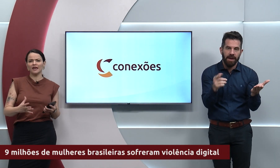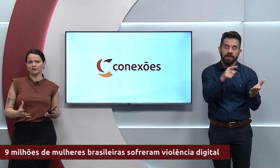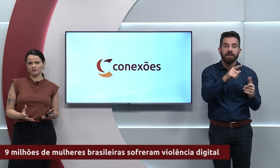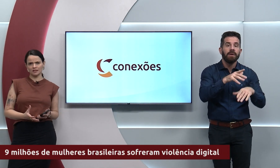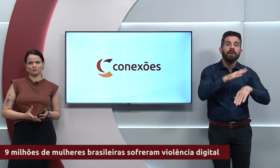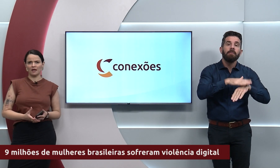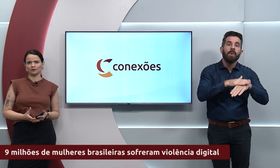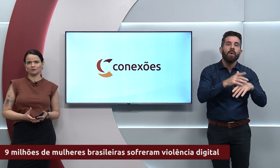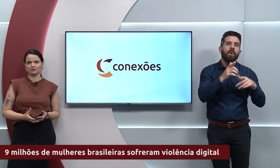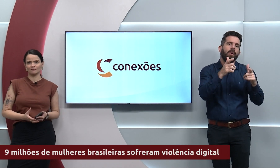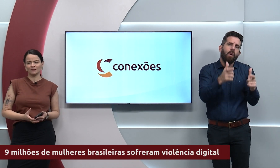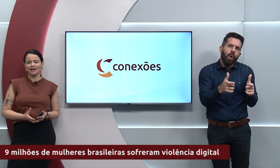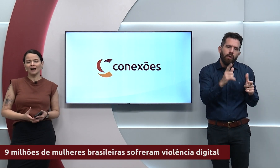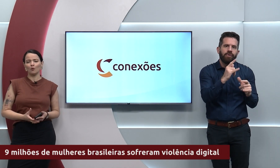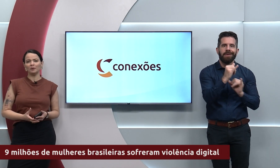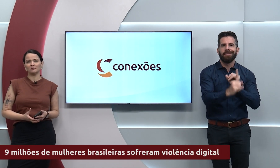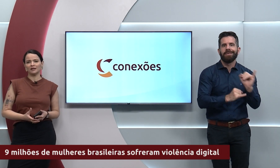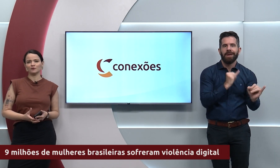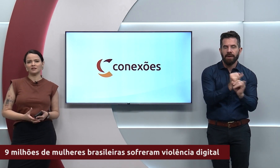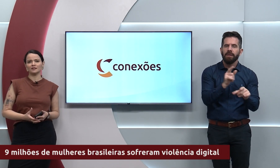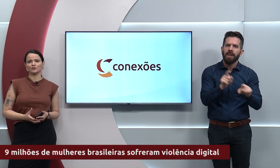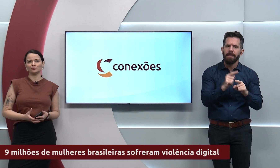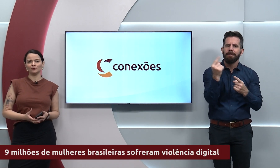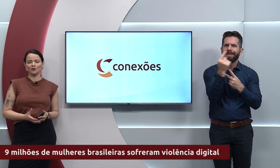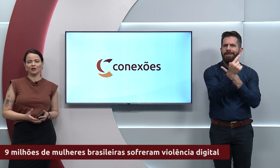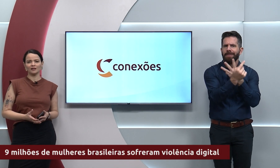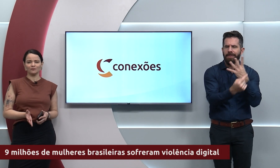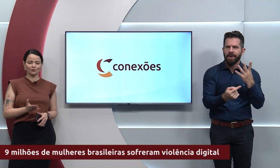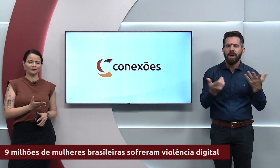em diversos aspectos. Acompanhe mais sobre